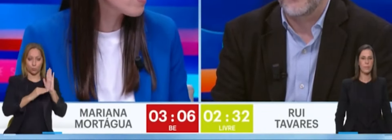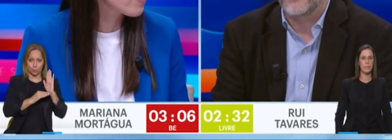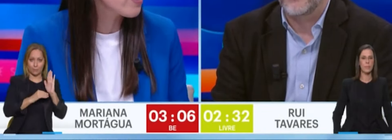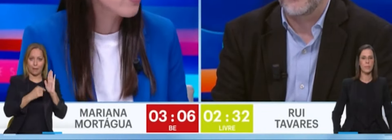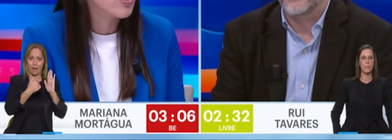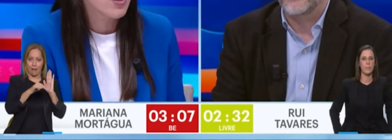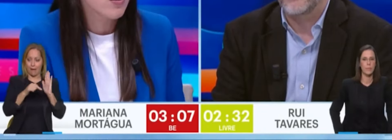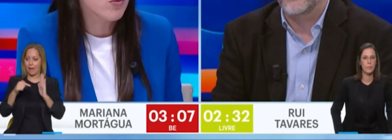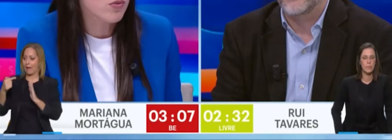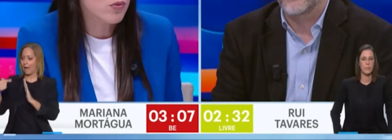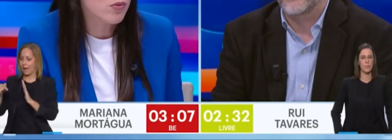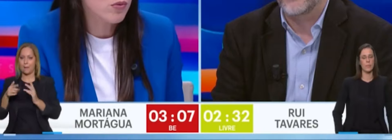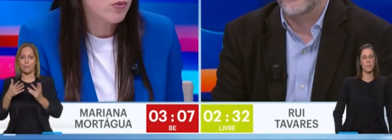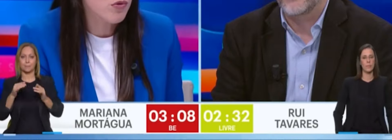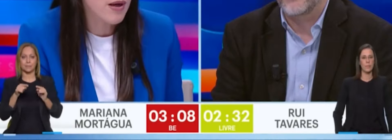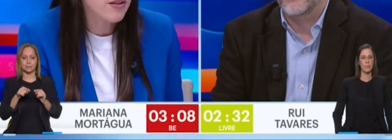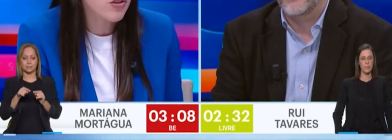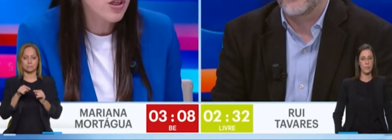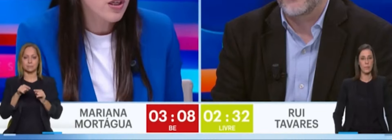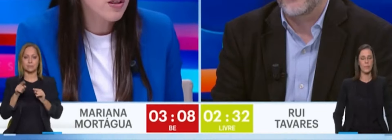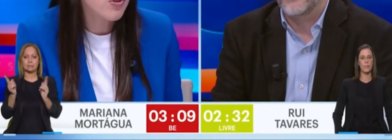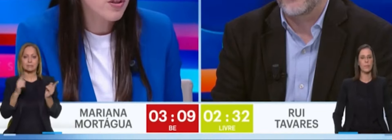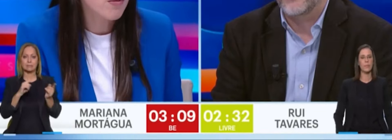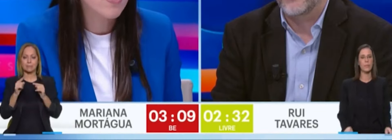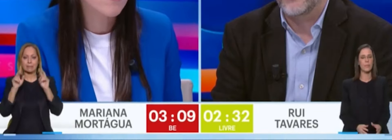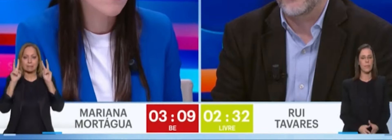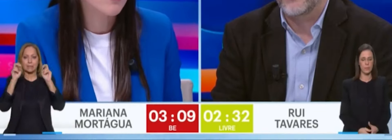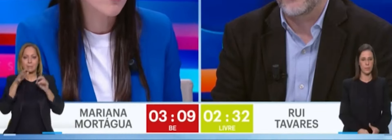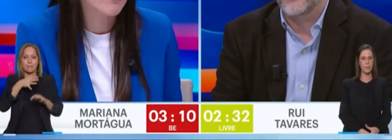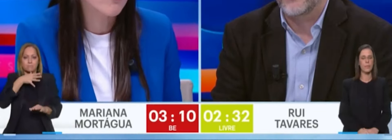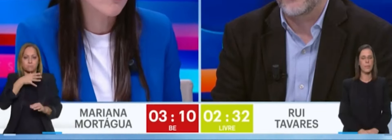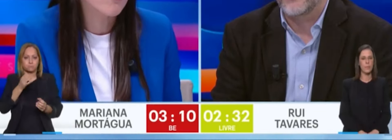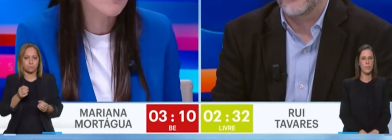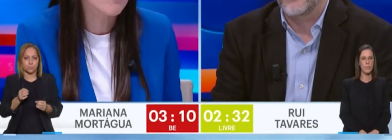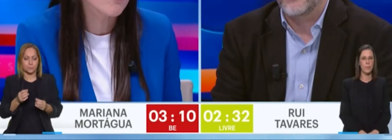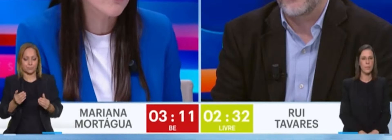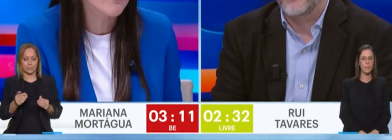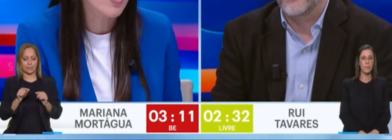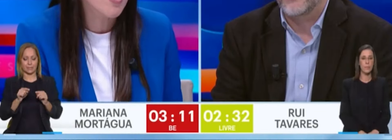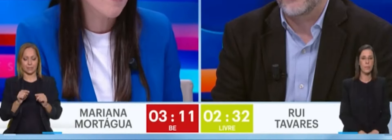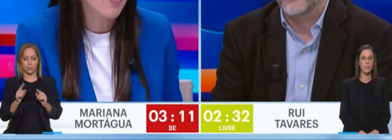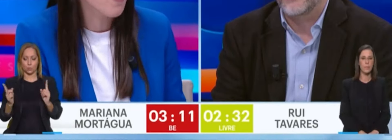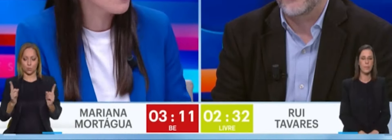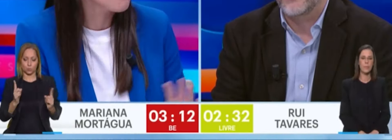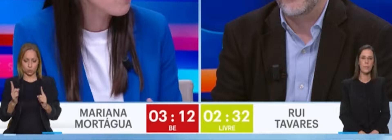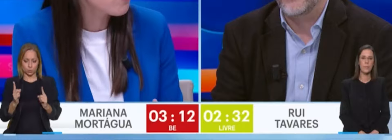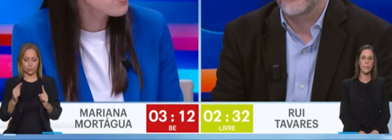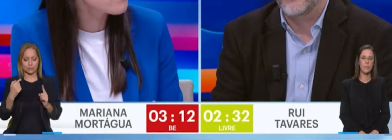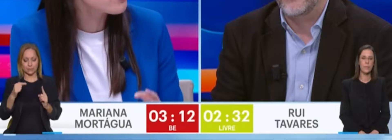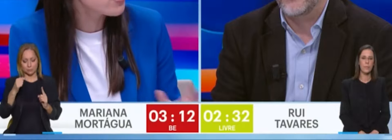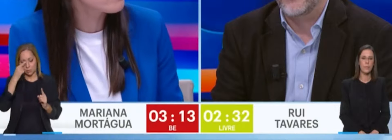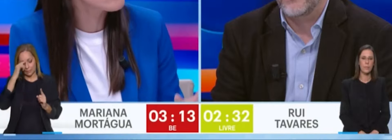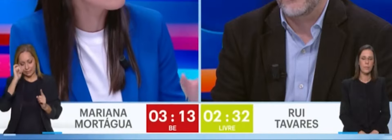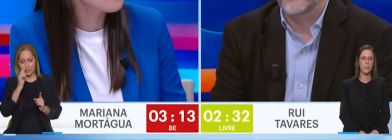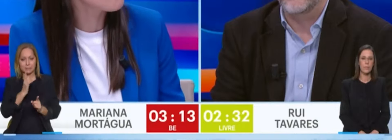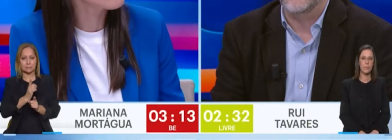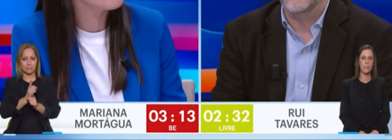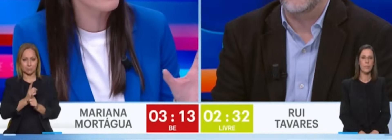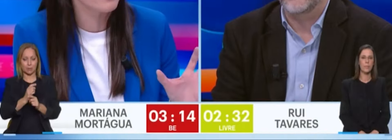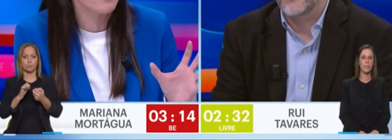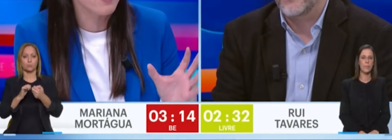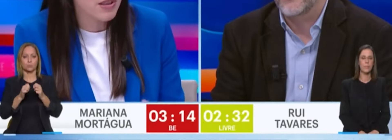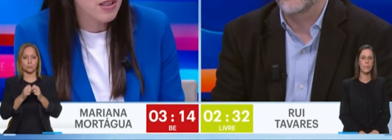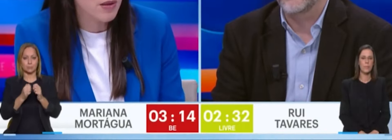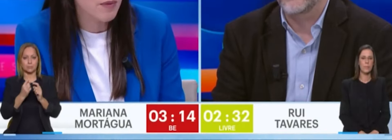têm sido centrais no nos debates e temos certamente diagnósticos comuns para os principais problemas entre eles para o